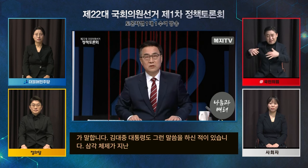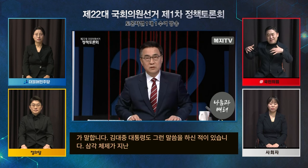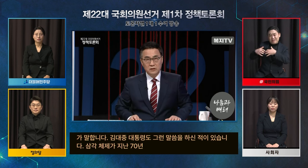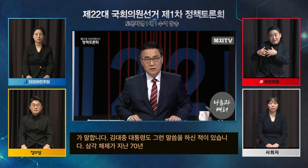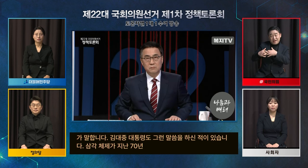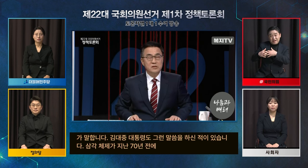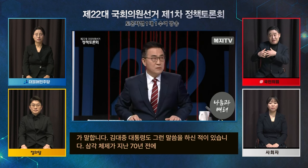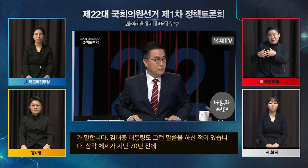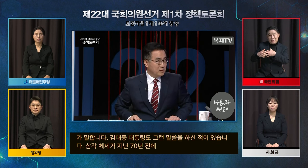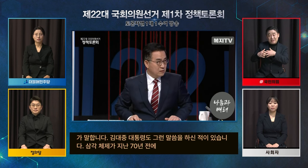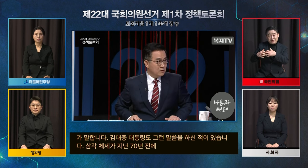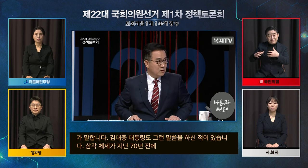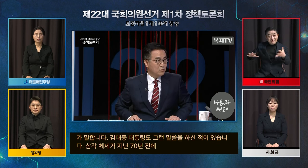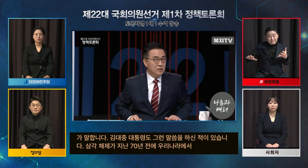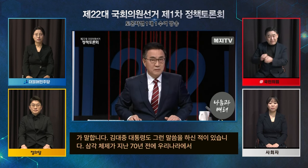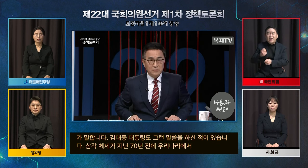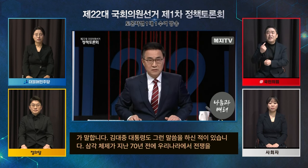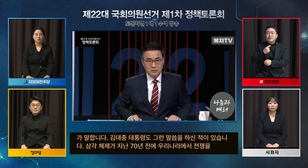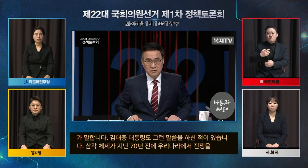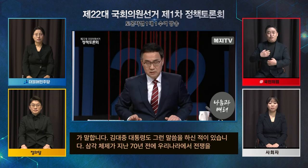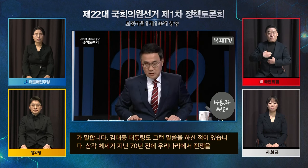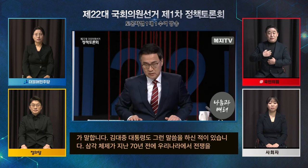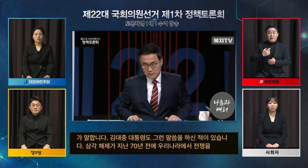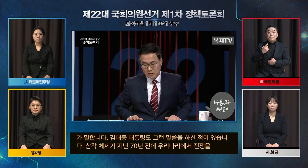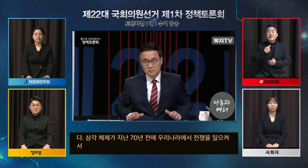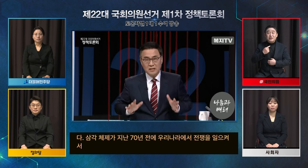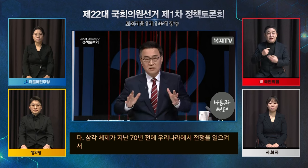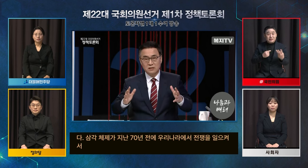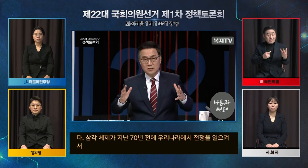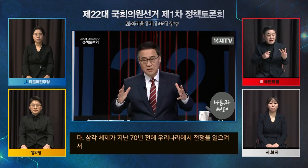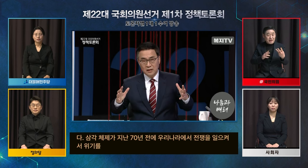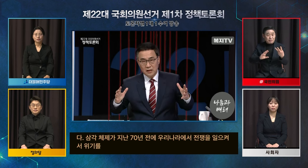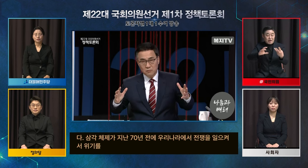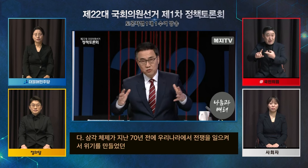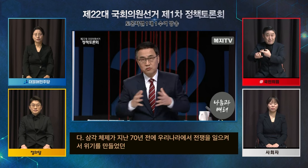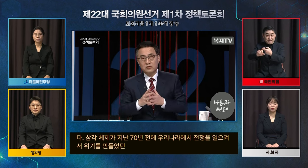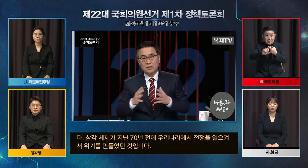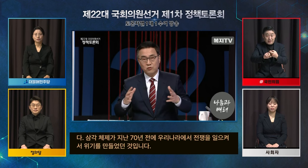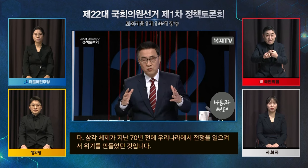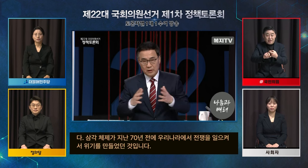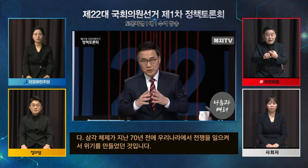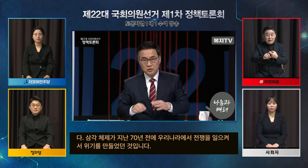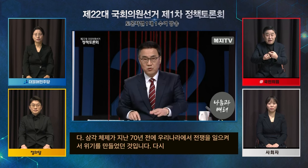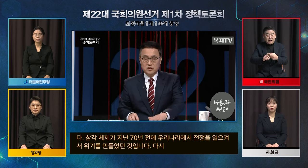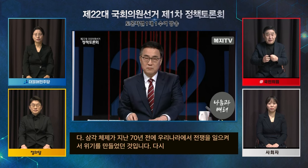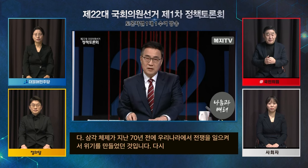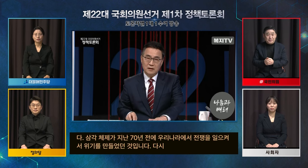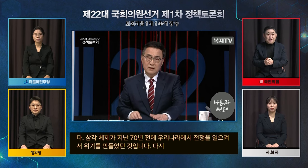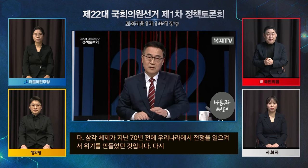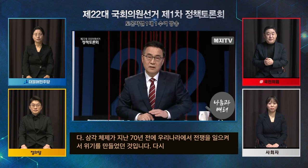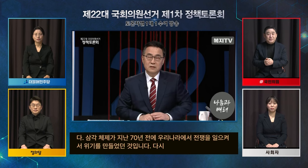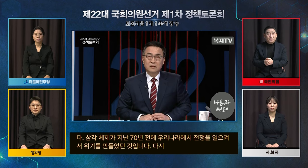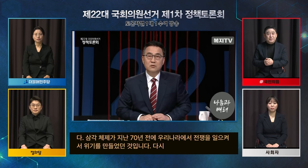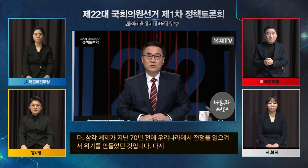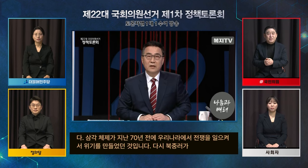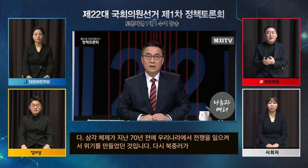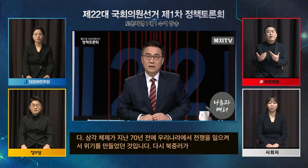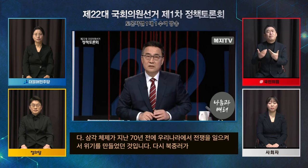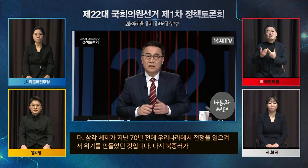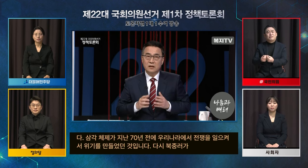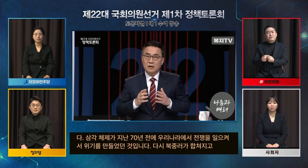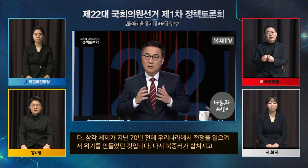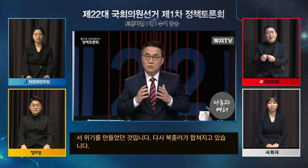대한민국을 거의 절멸스럽게 했던 그런 위기를 만들었던 그 자격입니다. 지금 다시 그것이 북중러가 또 합쳐지고 있습니다. 이